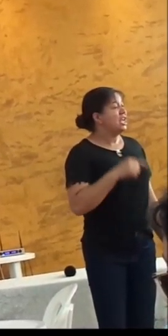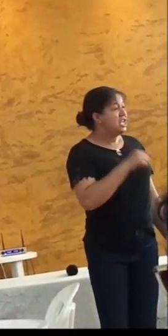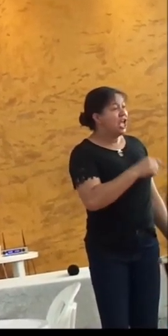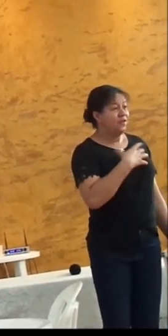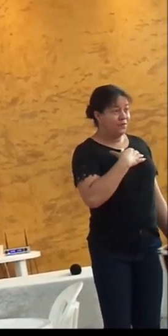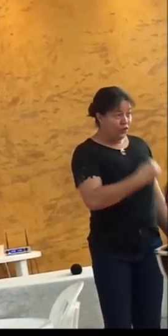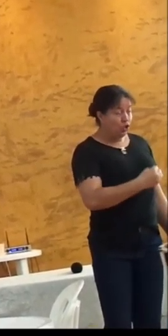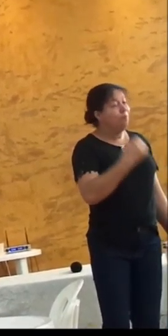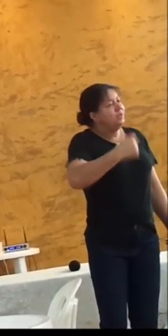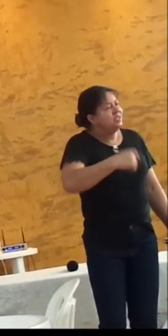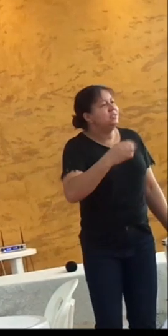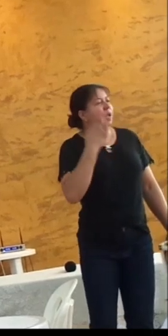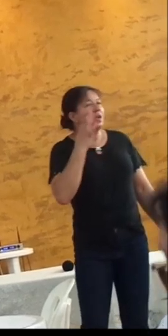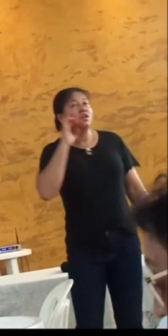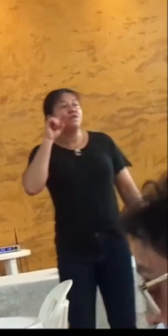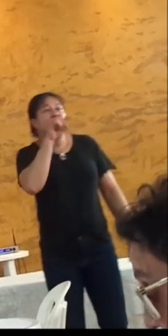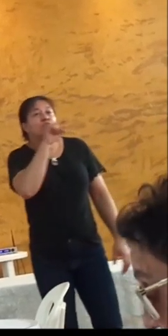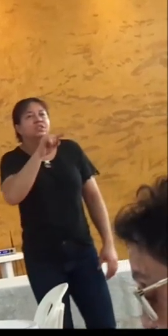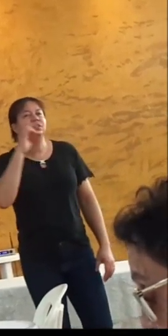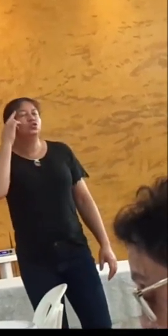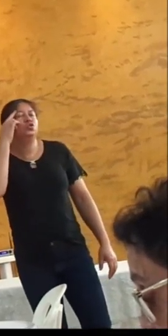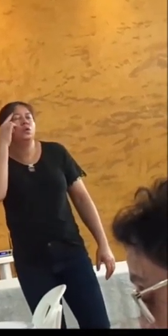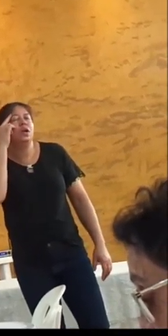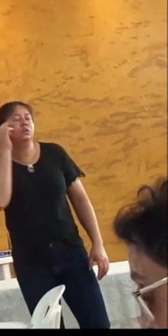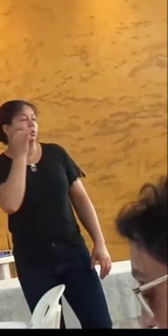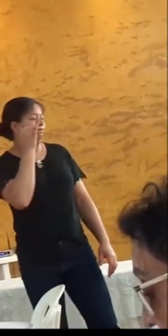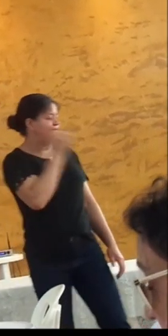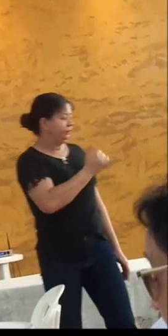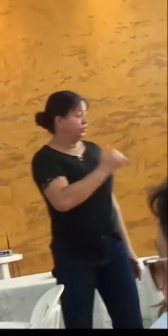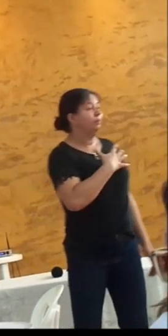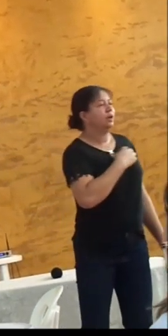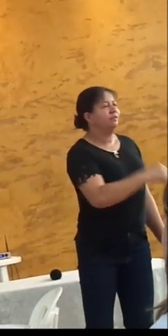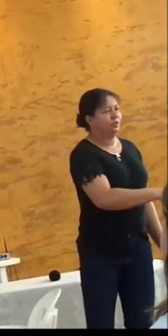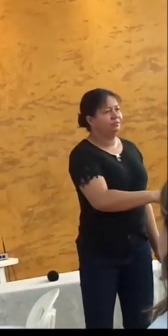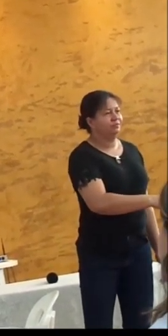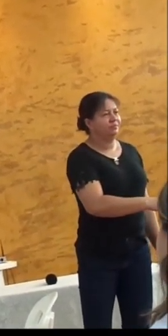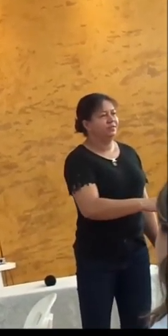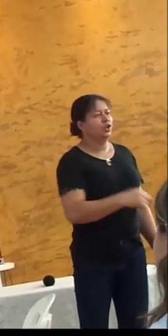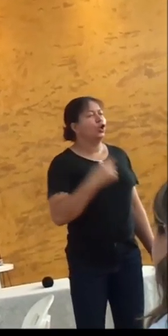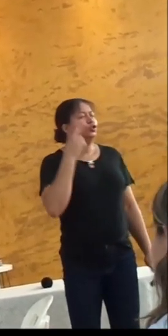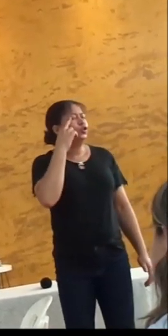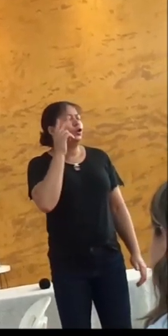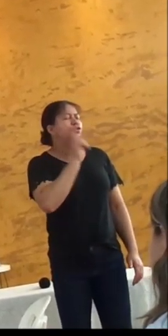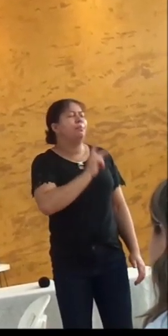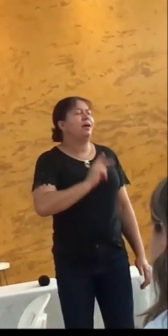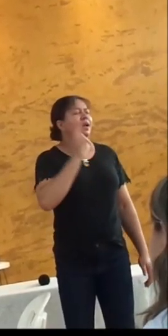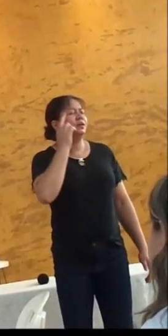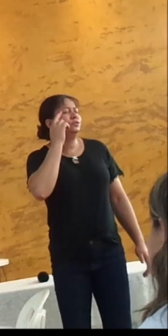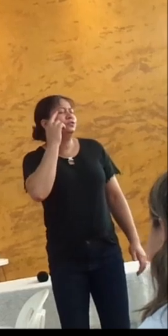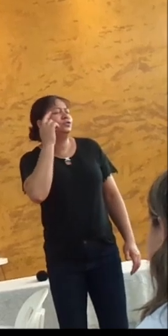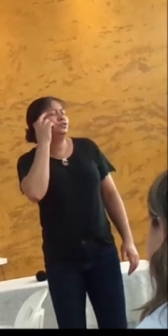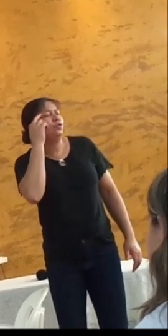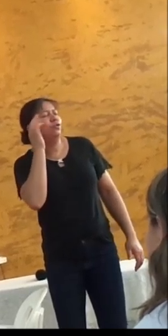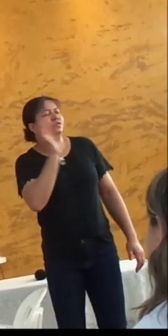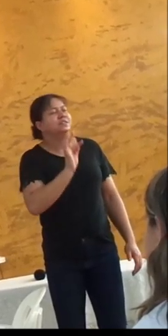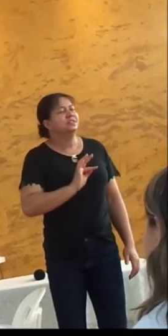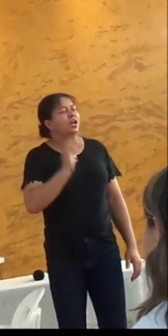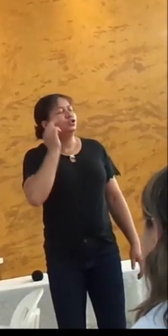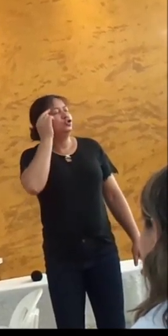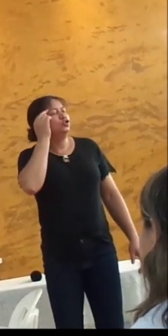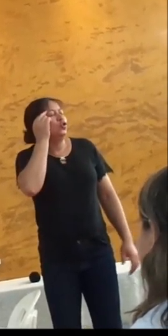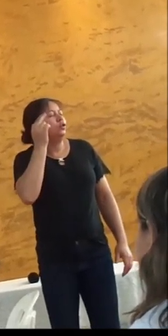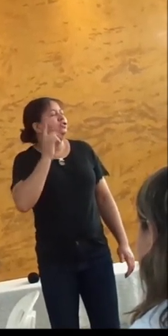precisam saber o que nós estamos sonhando. Sonhos de paz, sonhos de bem, de felicidade,